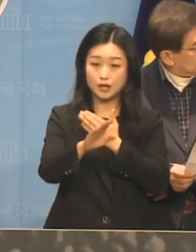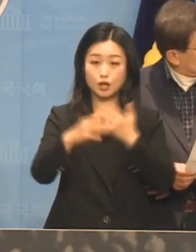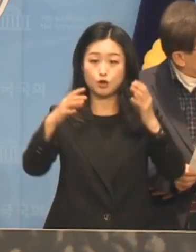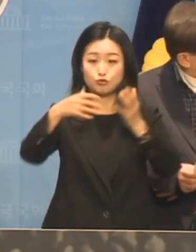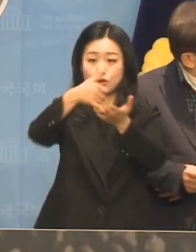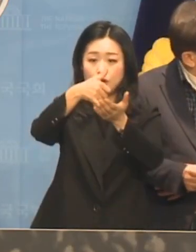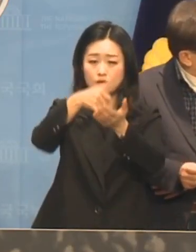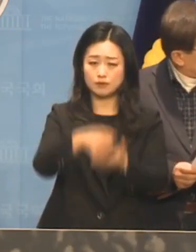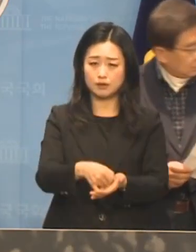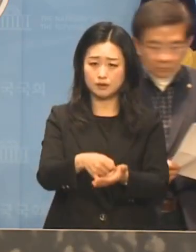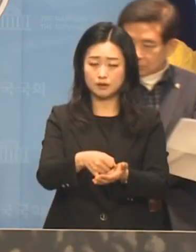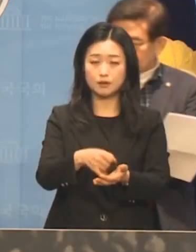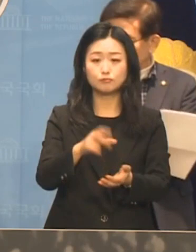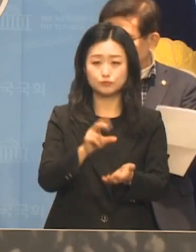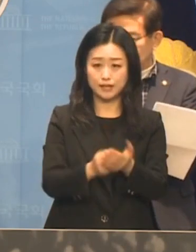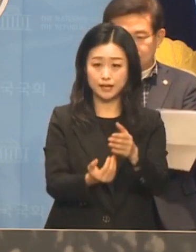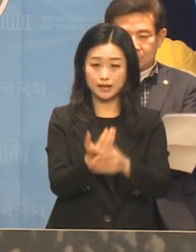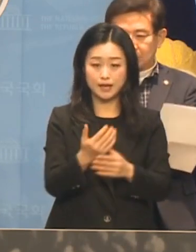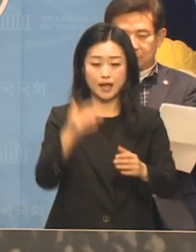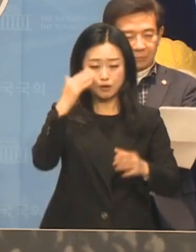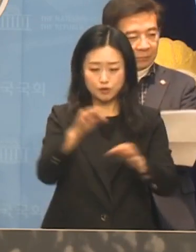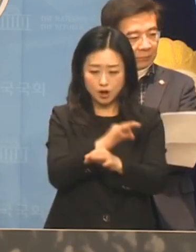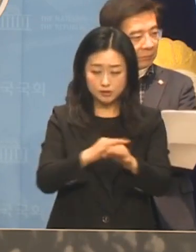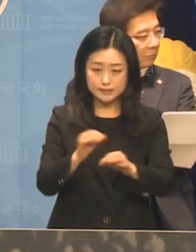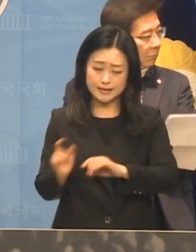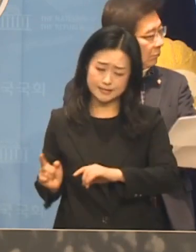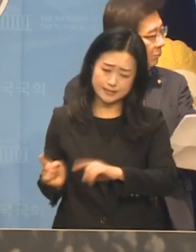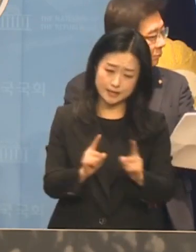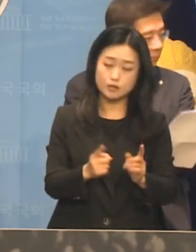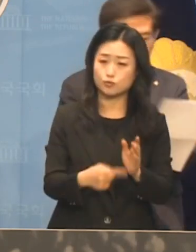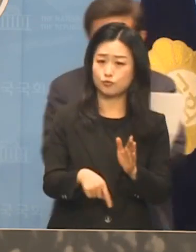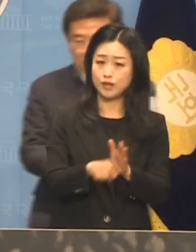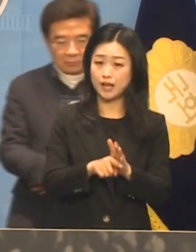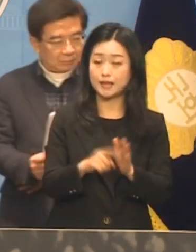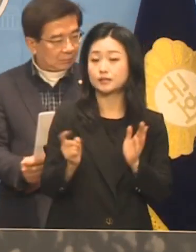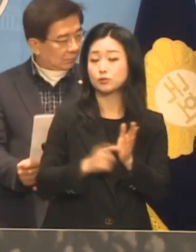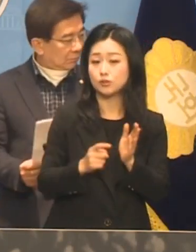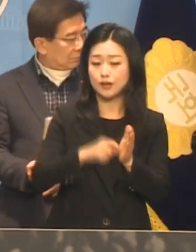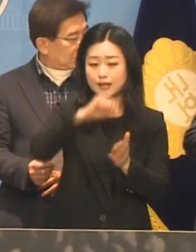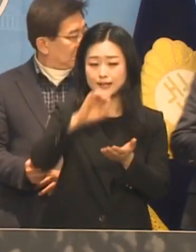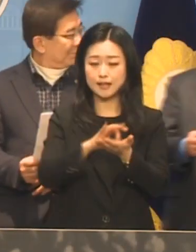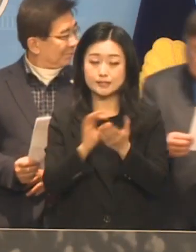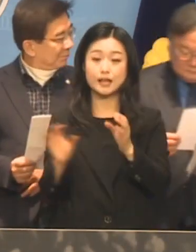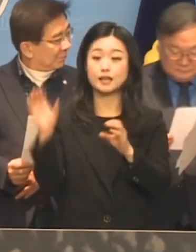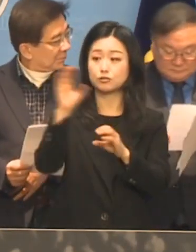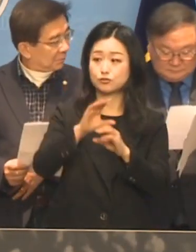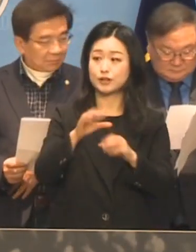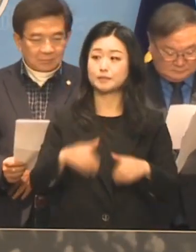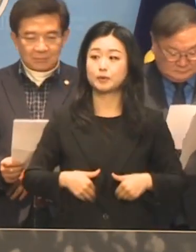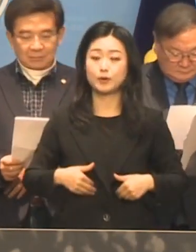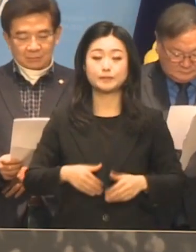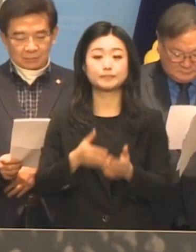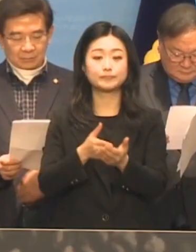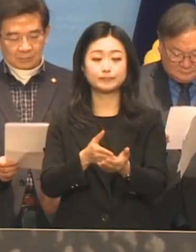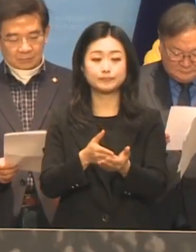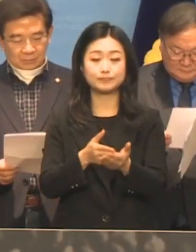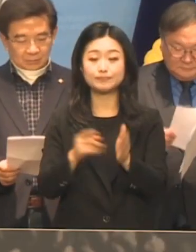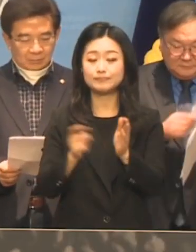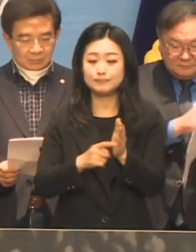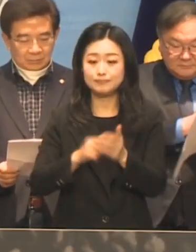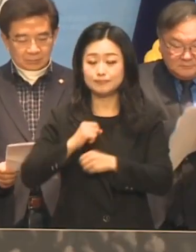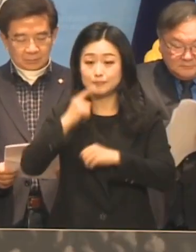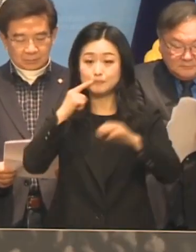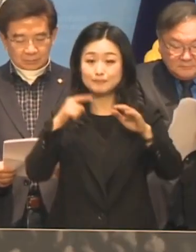급격히 위축된 내수 소비와 민생을 살리기 위한 조속한 추경 편성이 필요합니다.